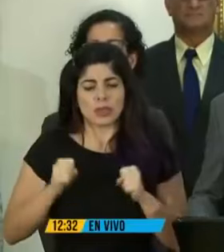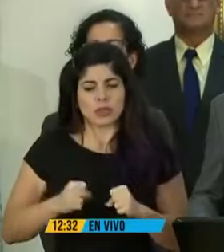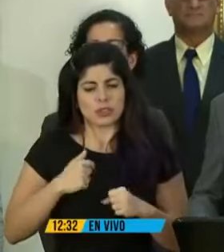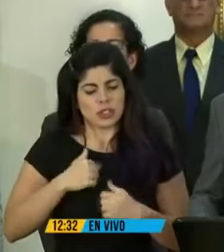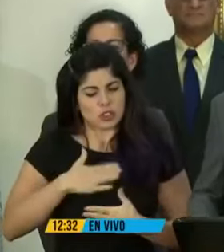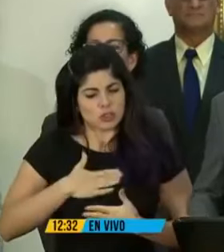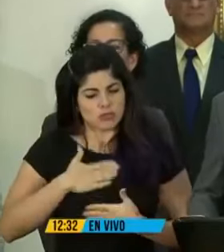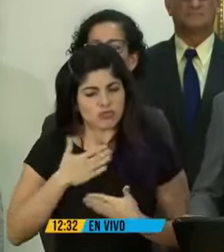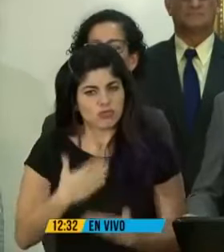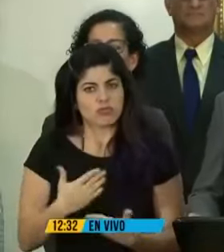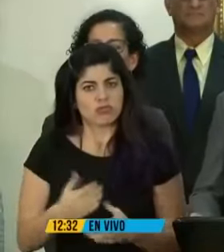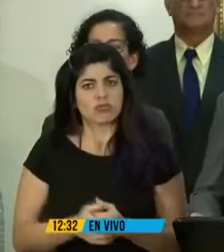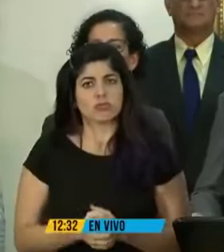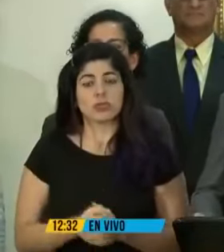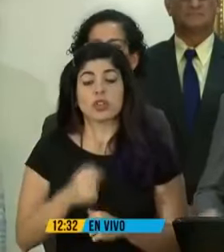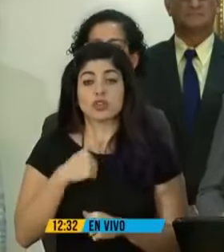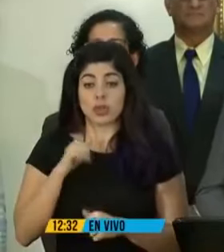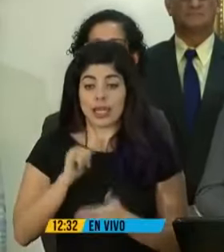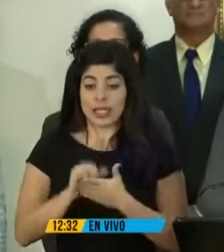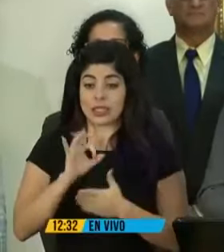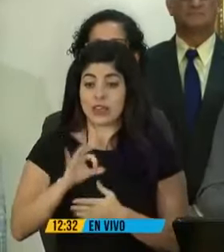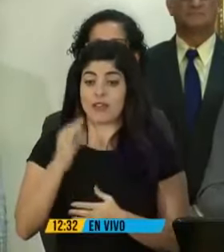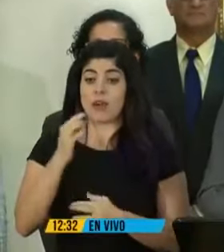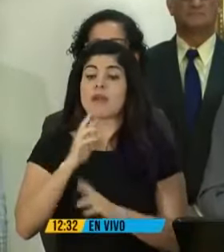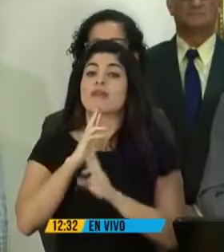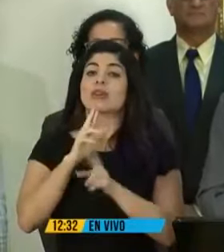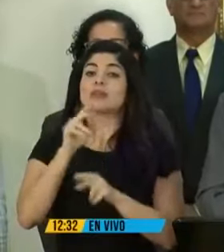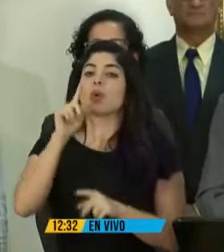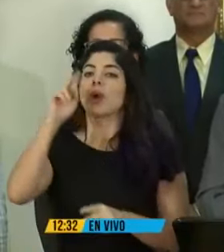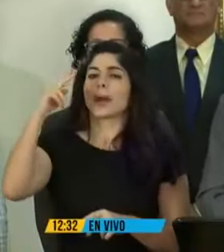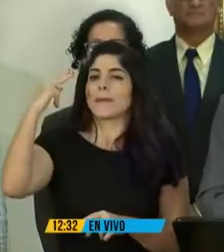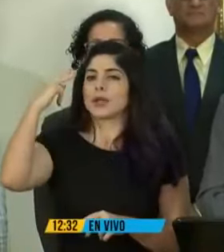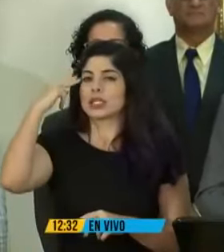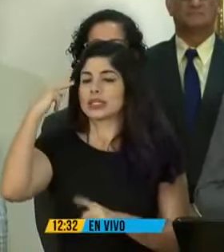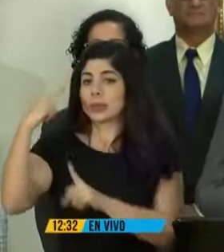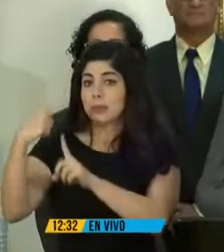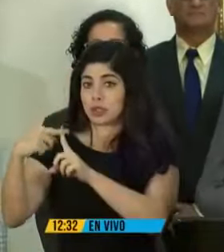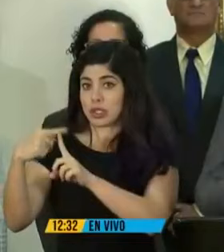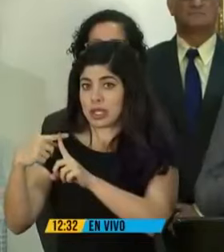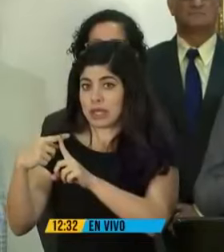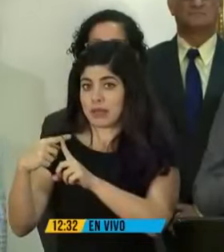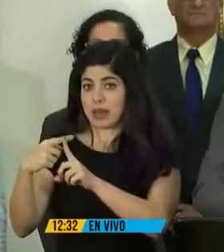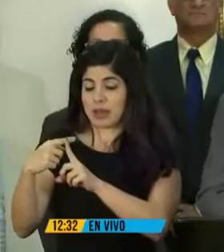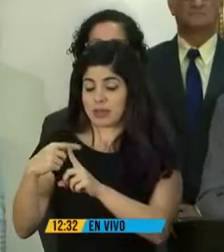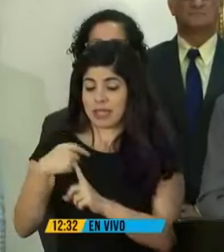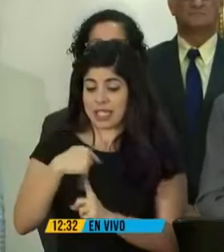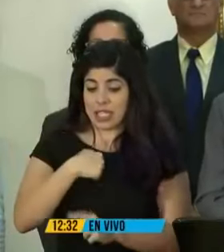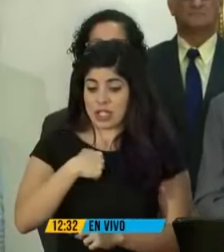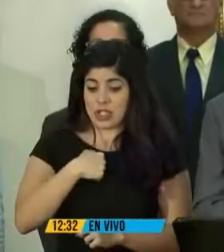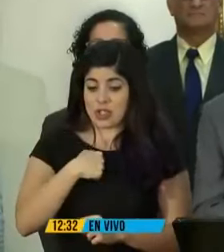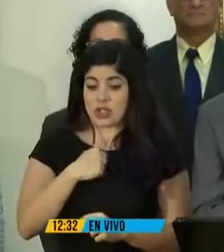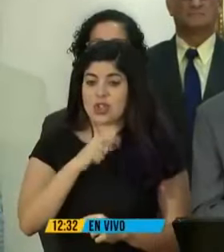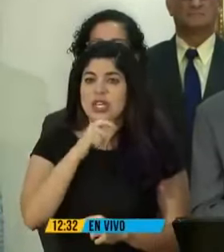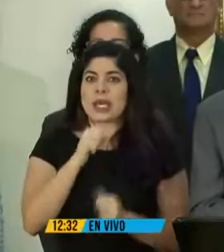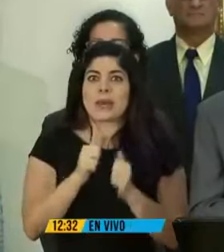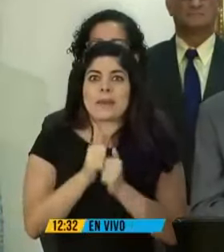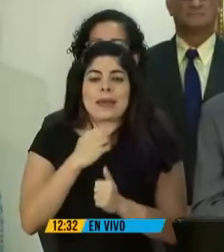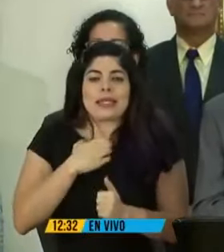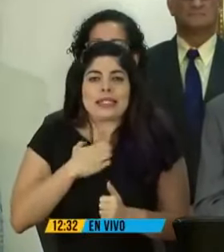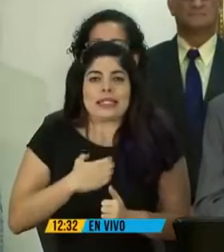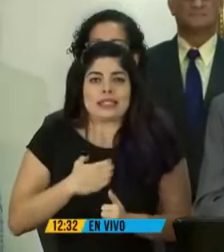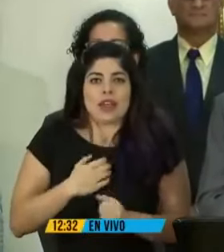ser. Respondo con esto a una hipótesis positiva que soy yo quien más desea que se